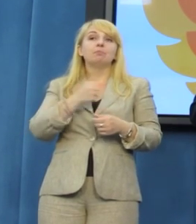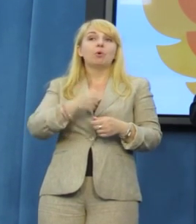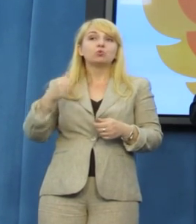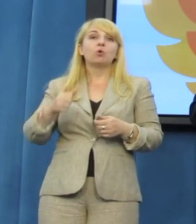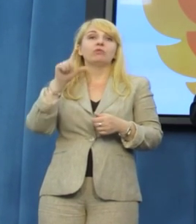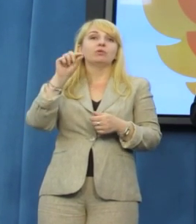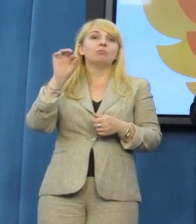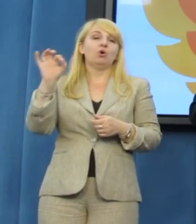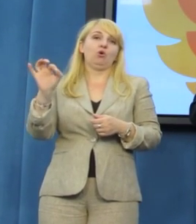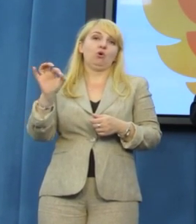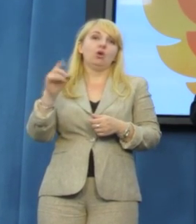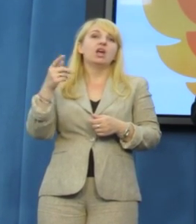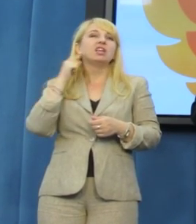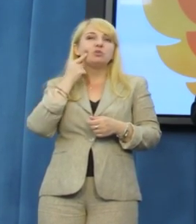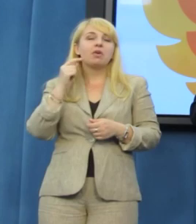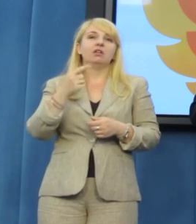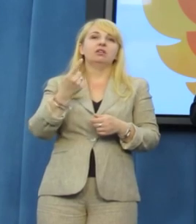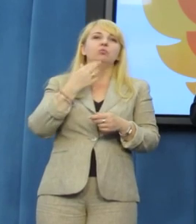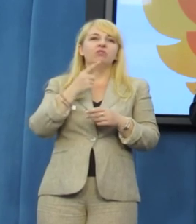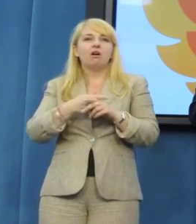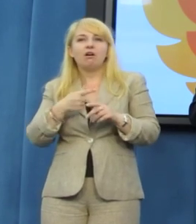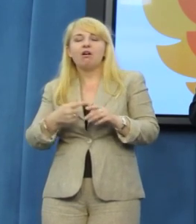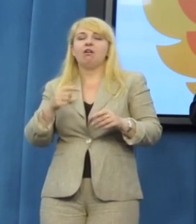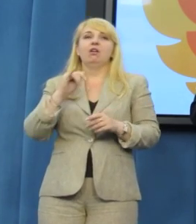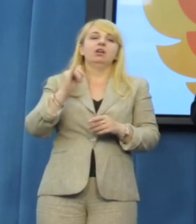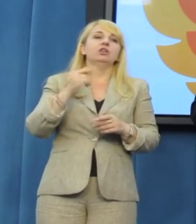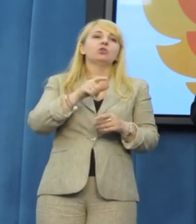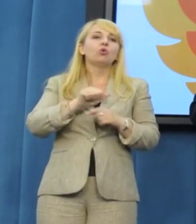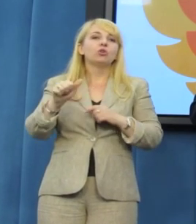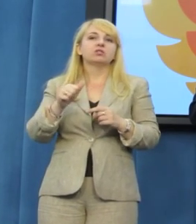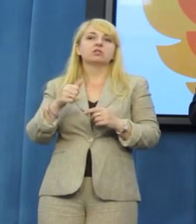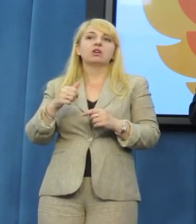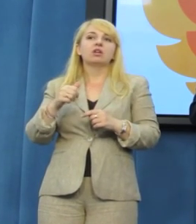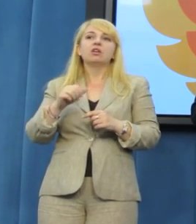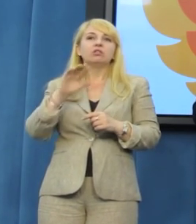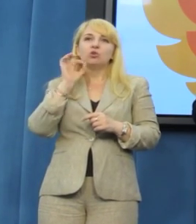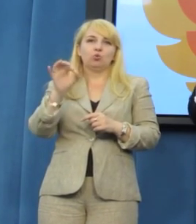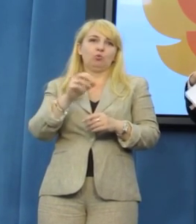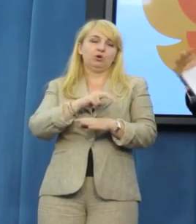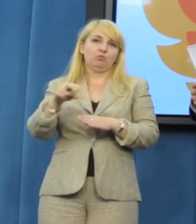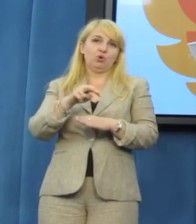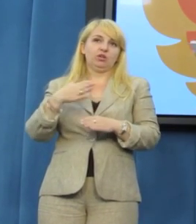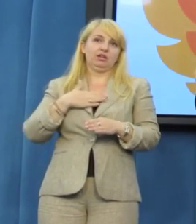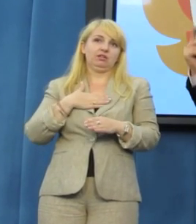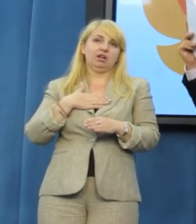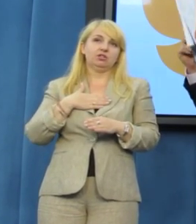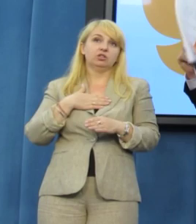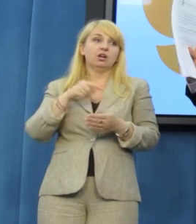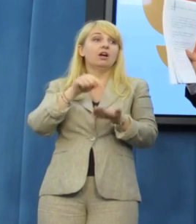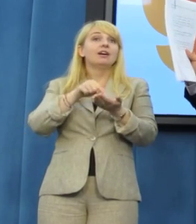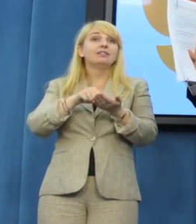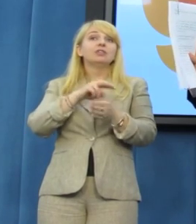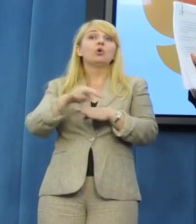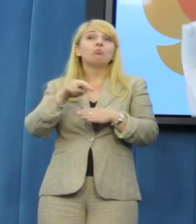nasze projekty. Oskarżali nas, że to bubel prawny, że właśnie niekonstytucyjne, że ma mnóstwo uwag. Ten projekt Unina był